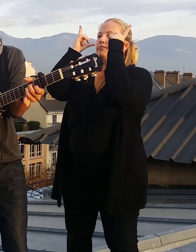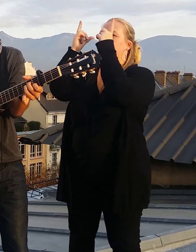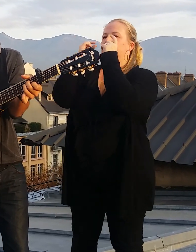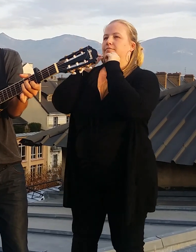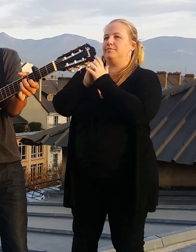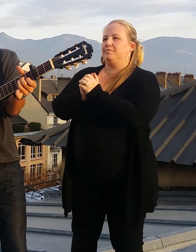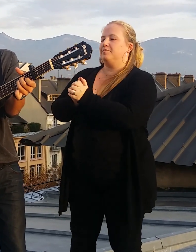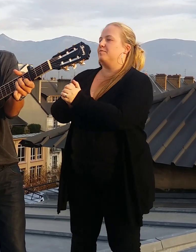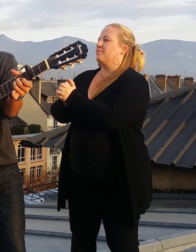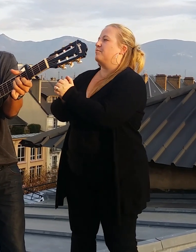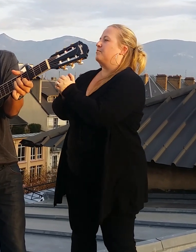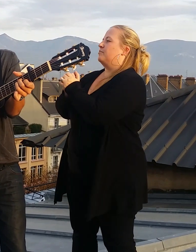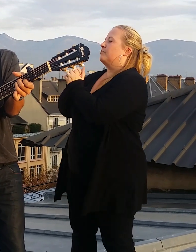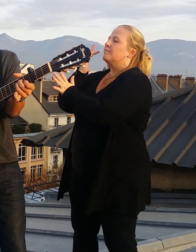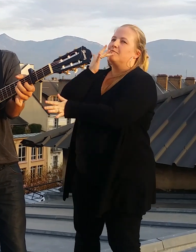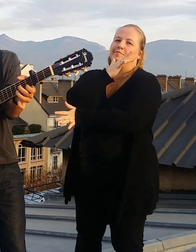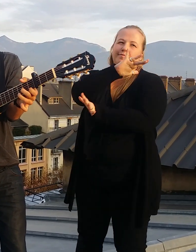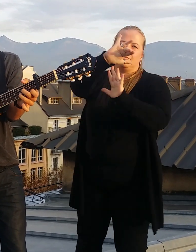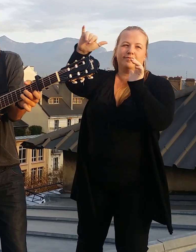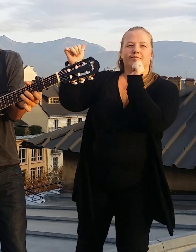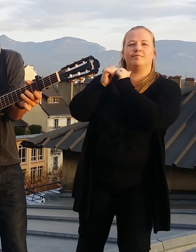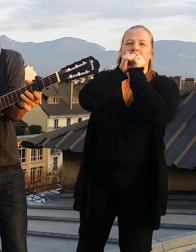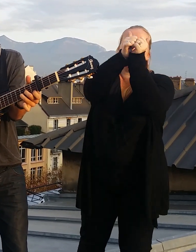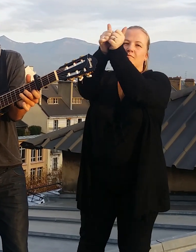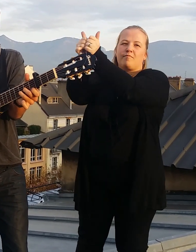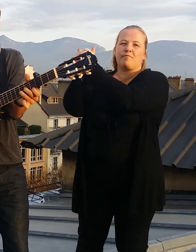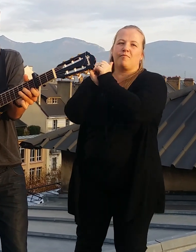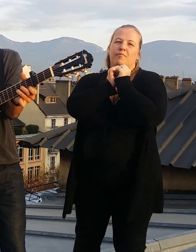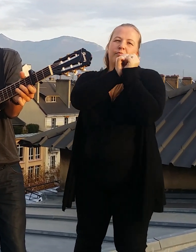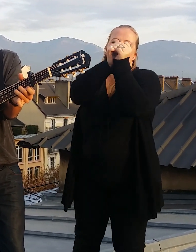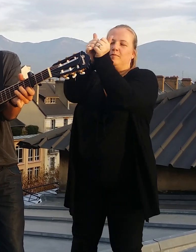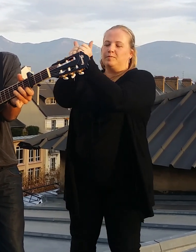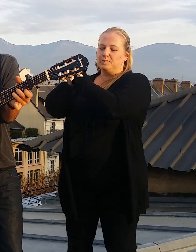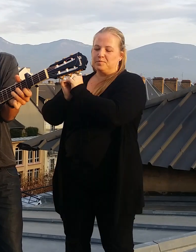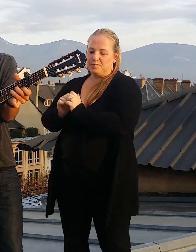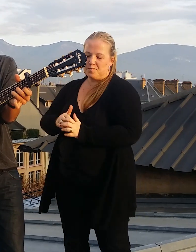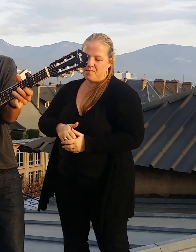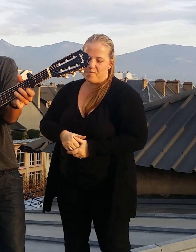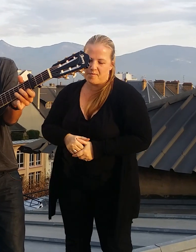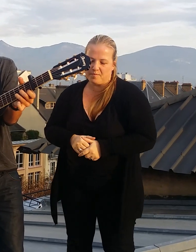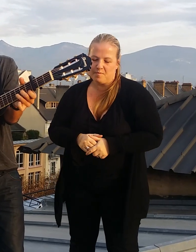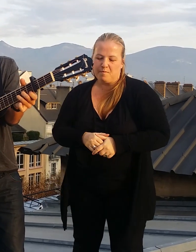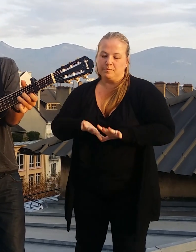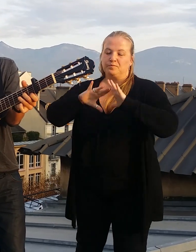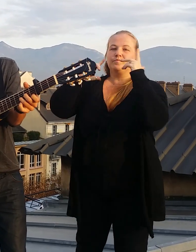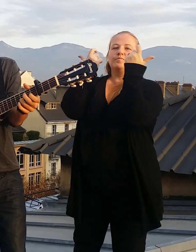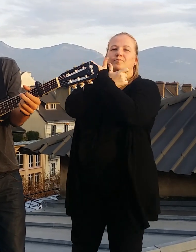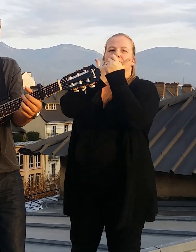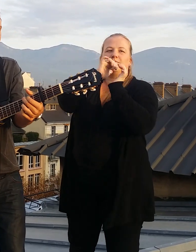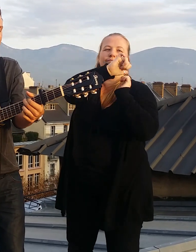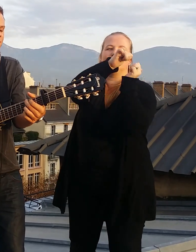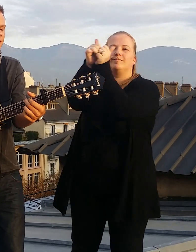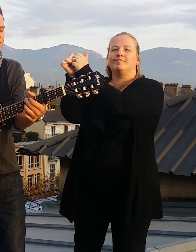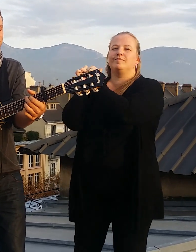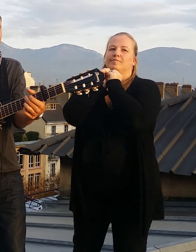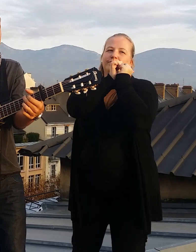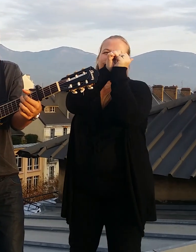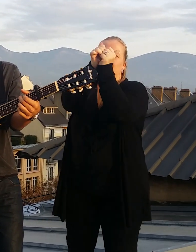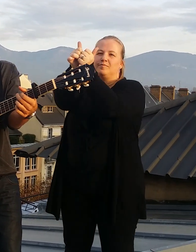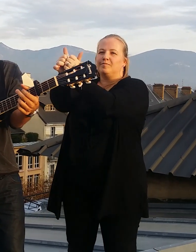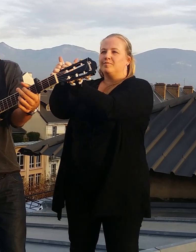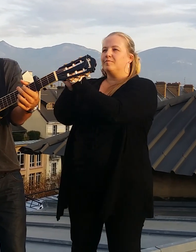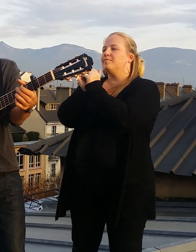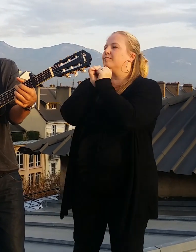rires t'étonnent, chante avec moi cette chanson et rejoins les rires